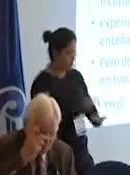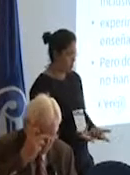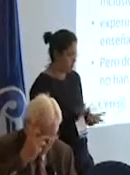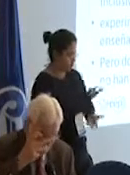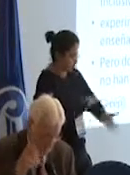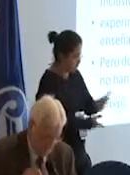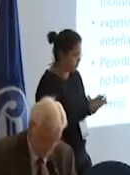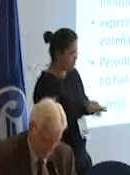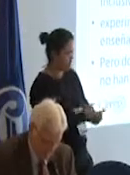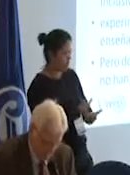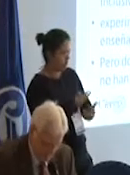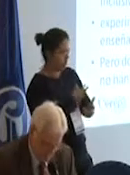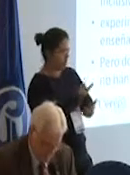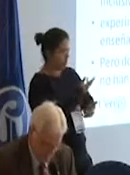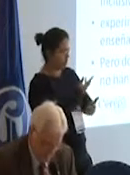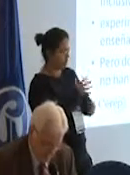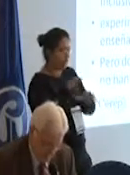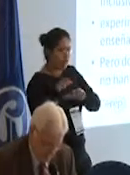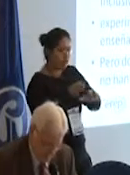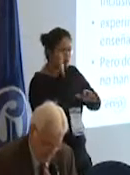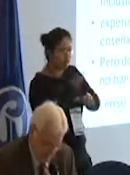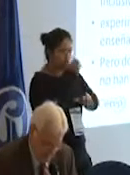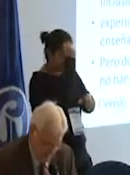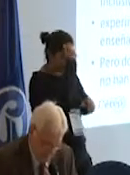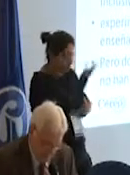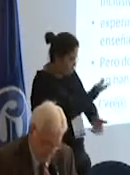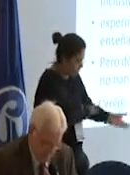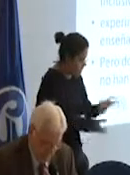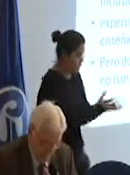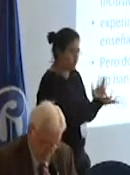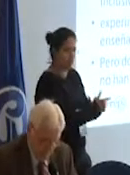deben comportarse con estos alumnos.